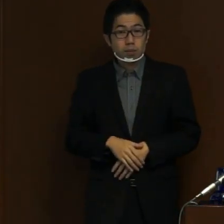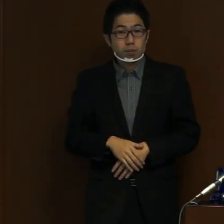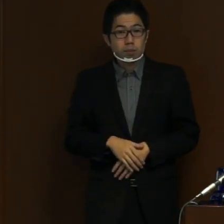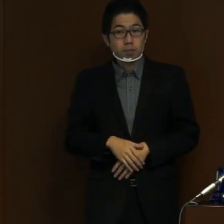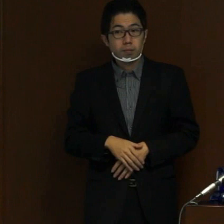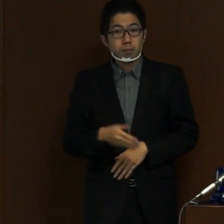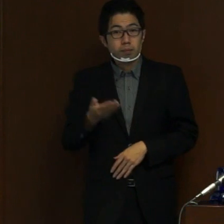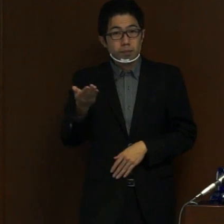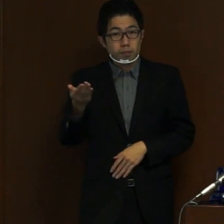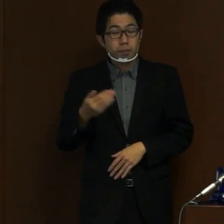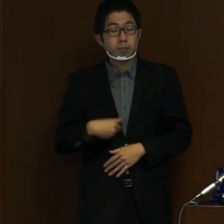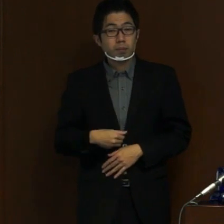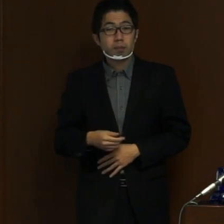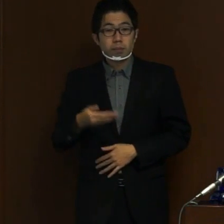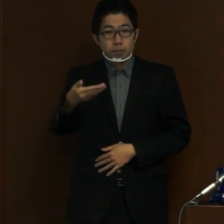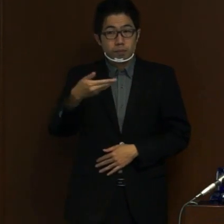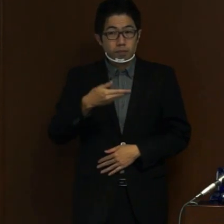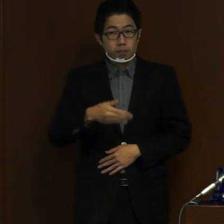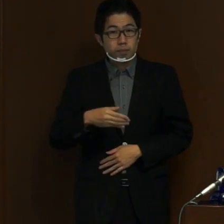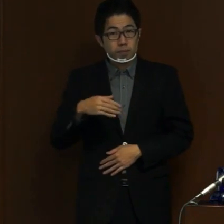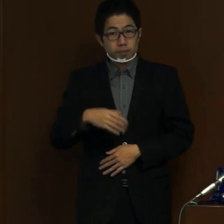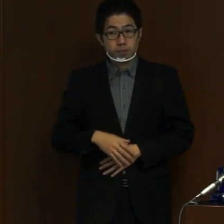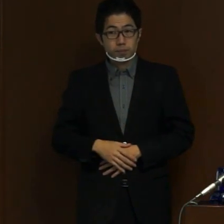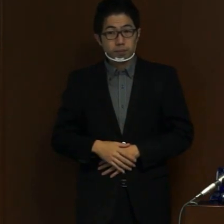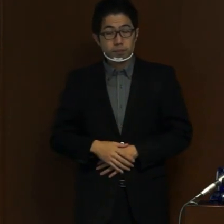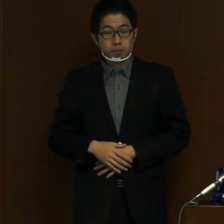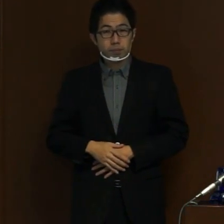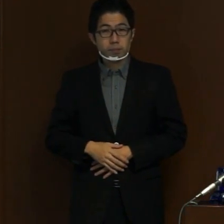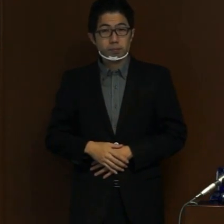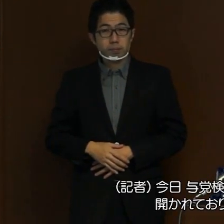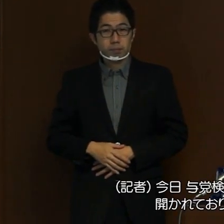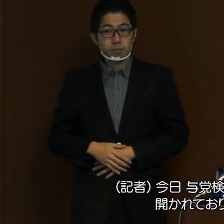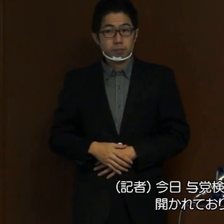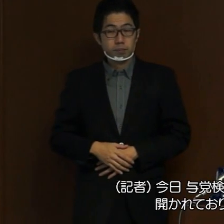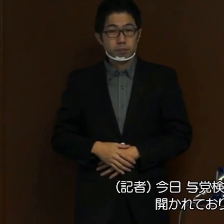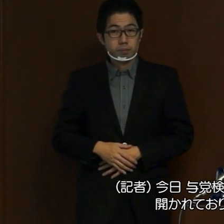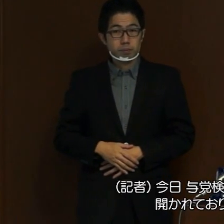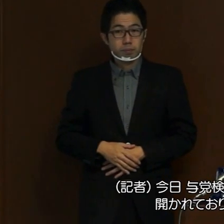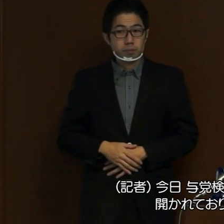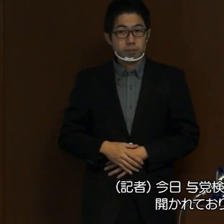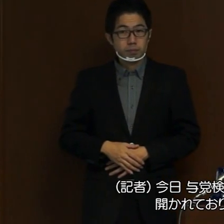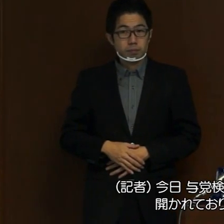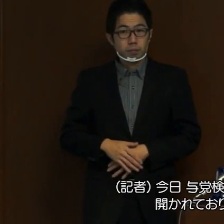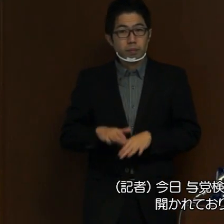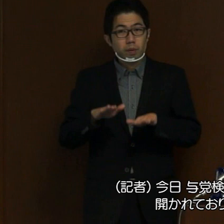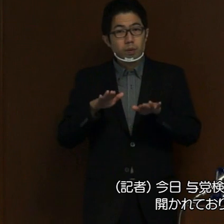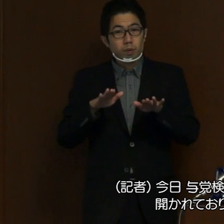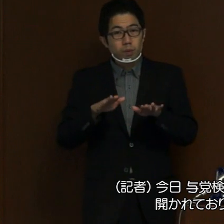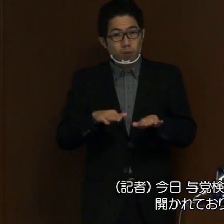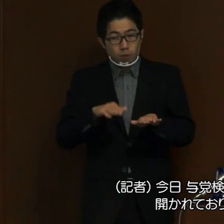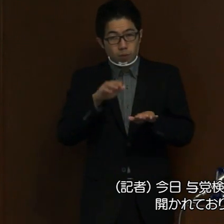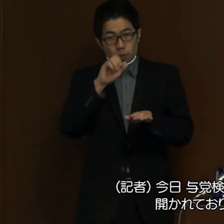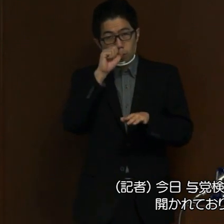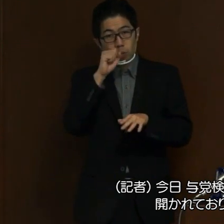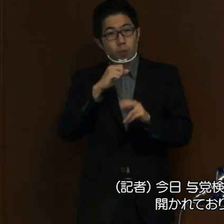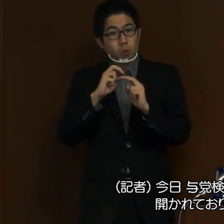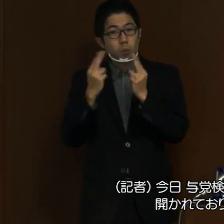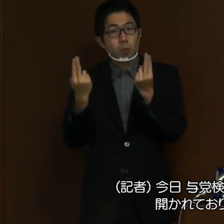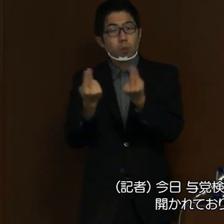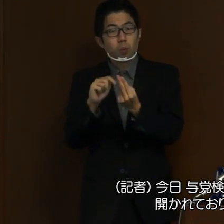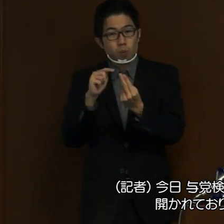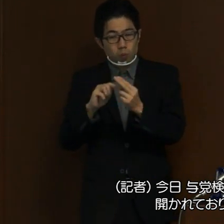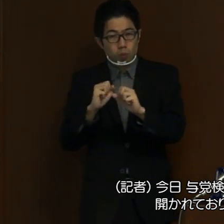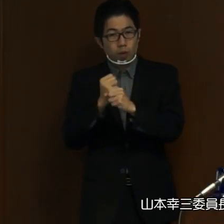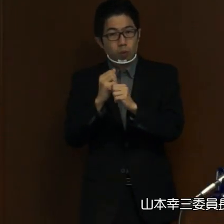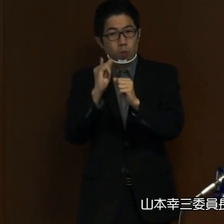ゃあ、古谷さん。 すみません、佐賀新聞の栗林です。今日与党検討委員会の方が開かれておりま